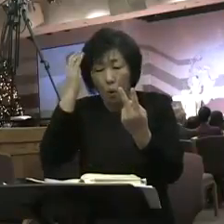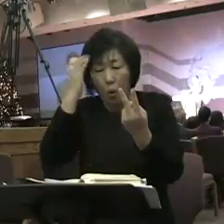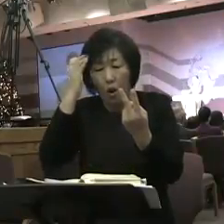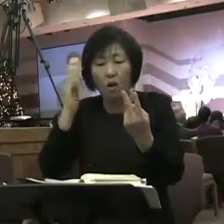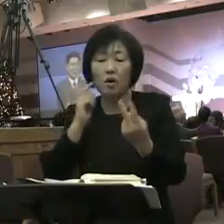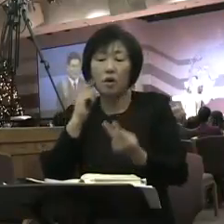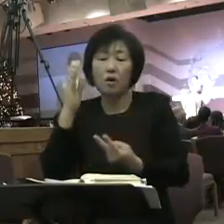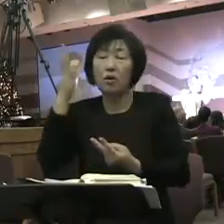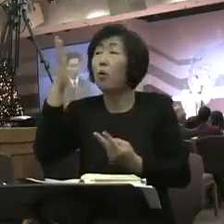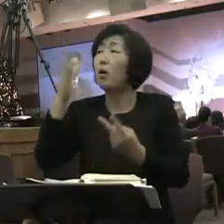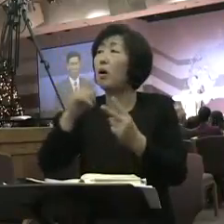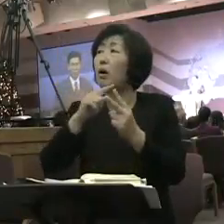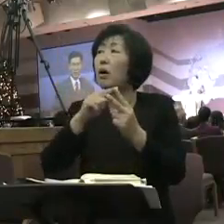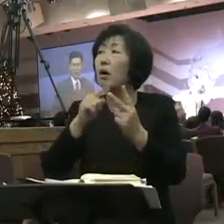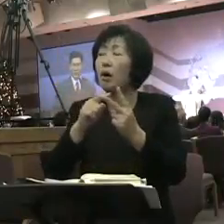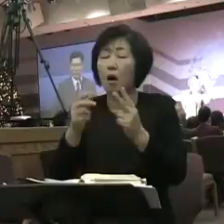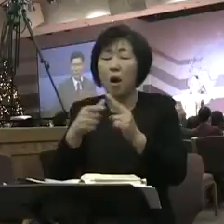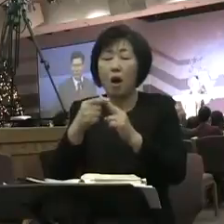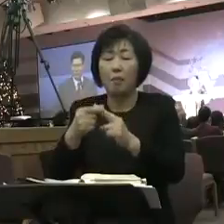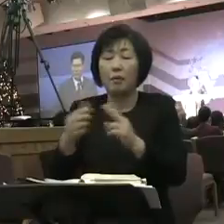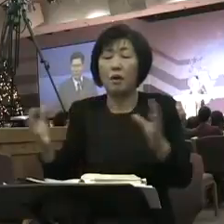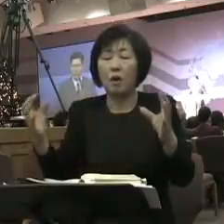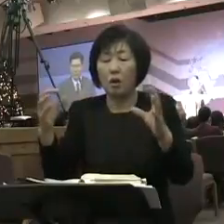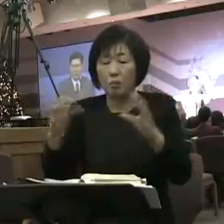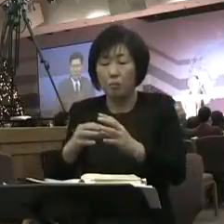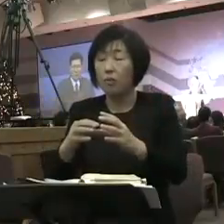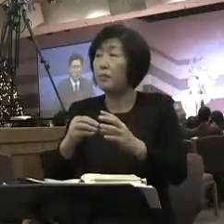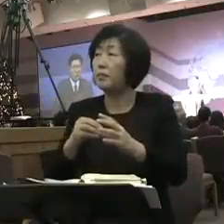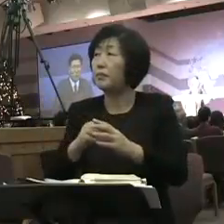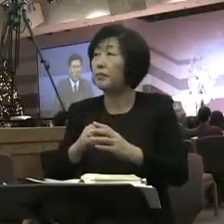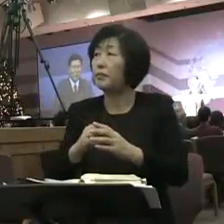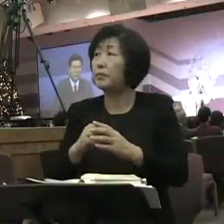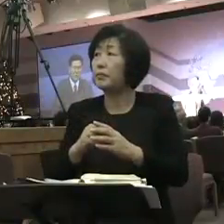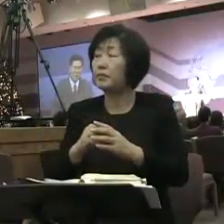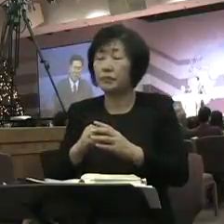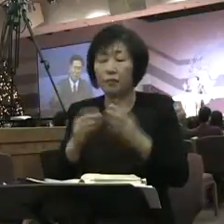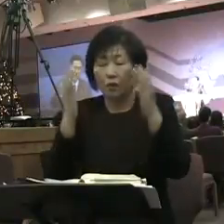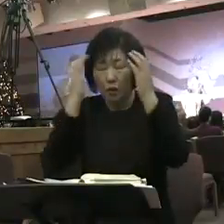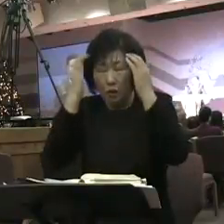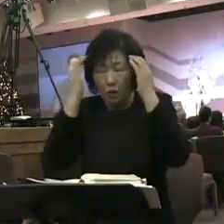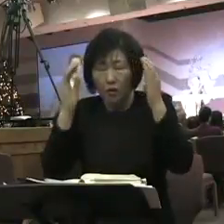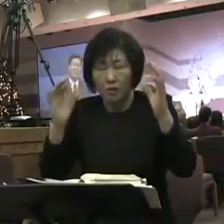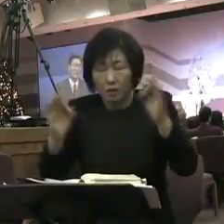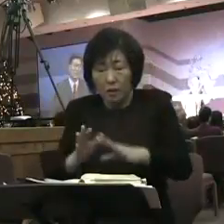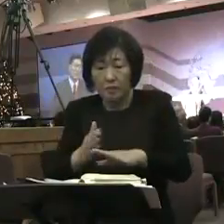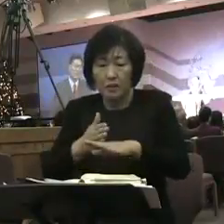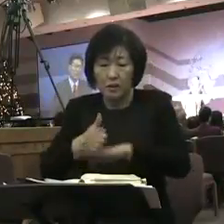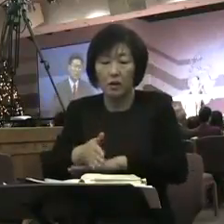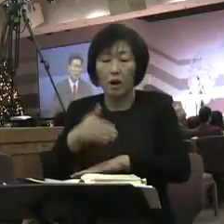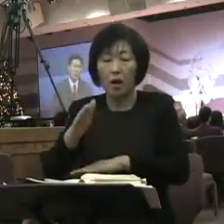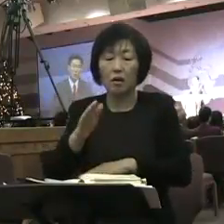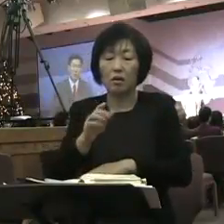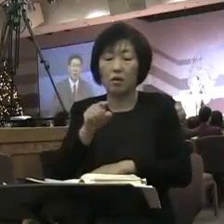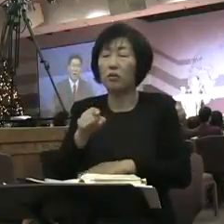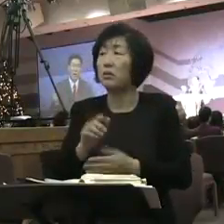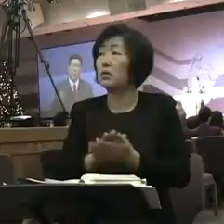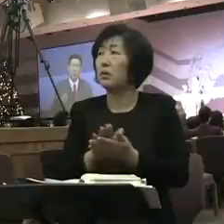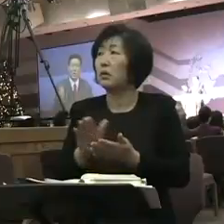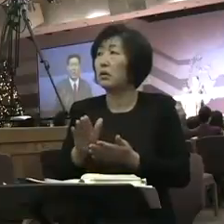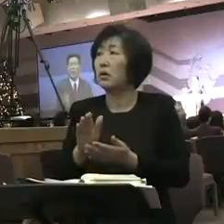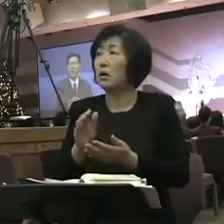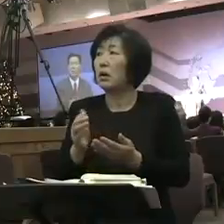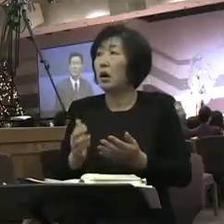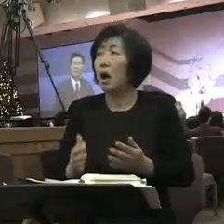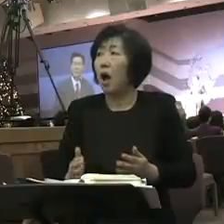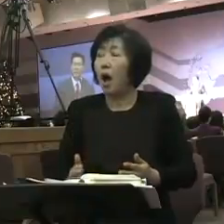고난과 영광을 거기에 같이 포함을 시켰어요. 여러분, 고난은 잠시 지나가는 것이라고 했습니다. 그리고